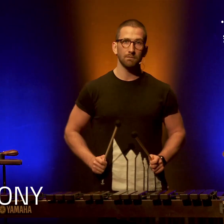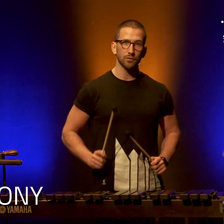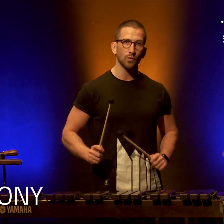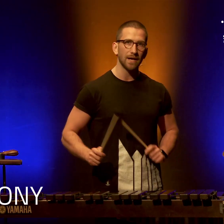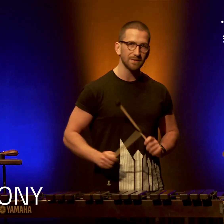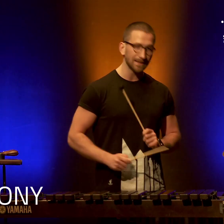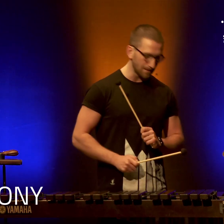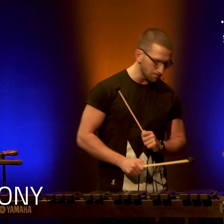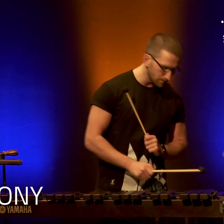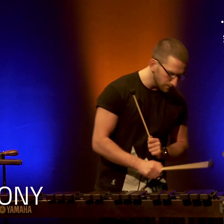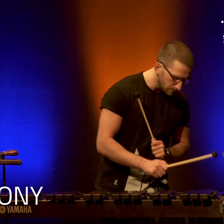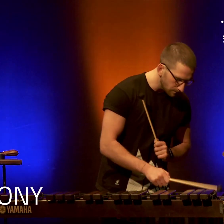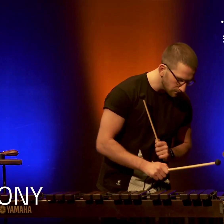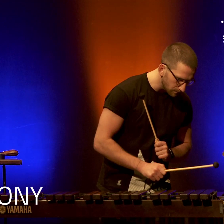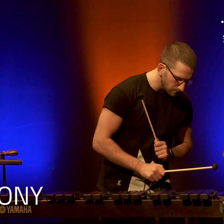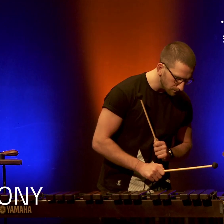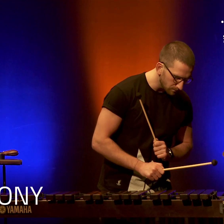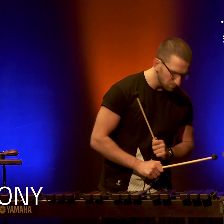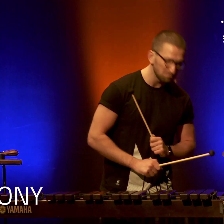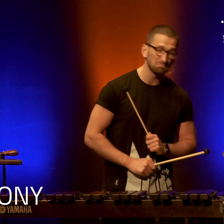niższy. Posłuchajmy zatem.